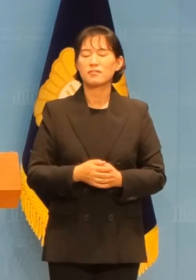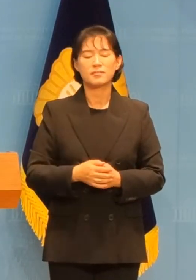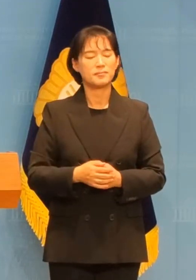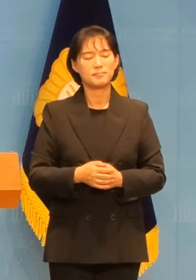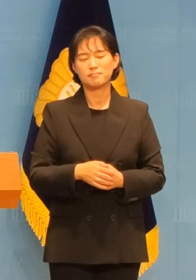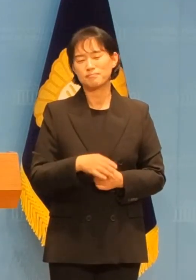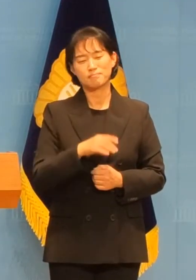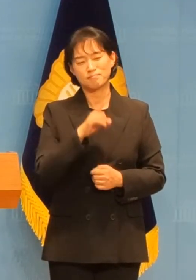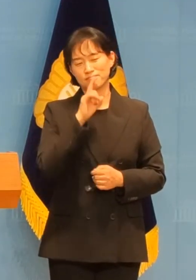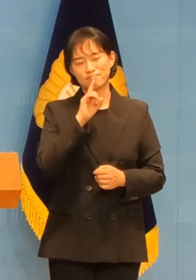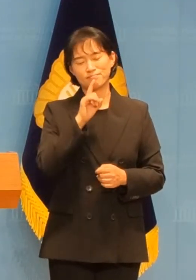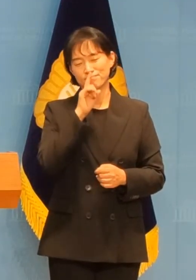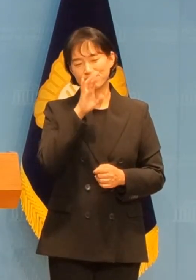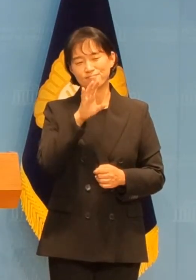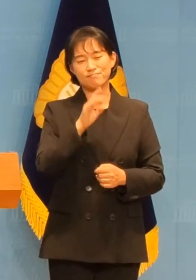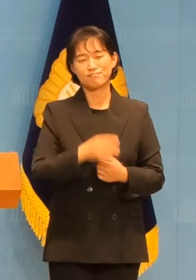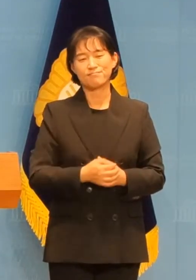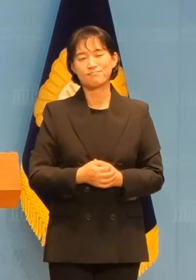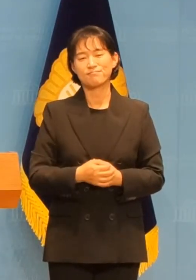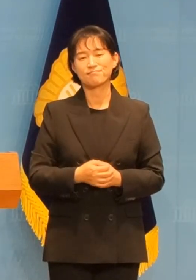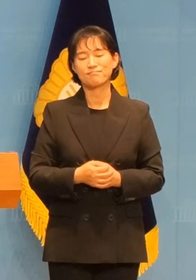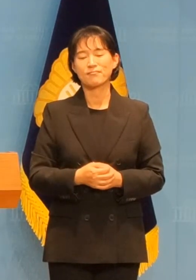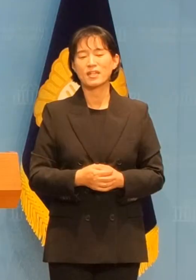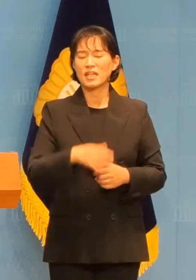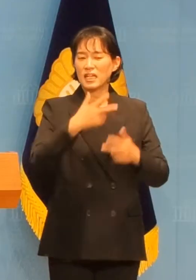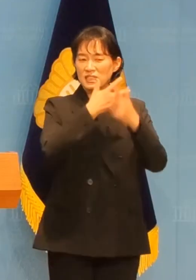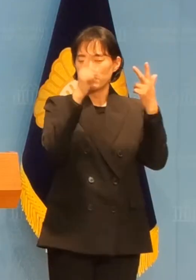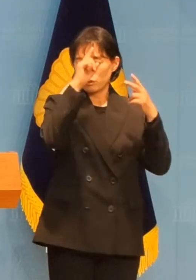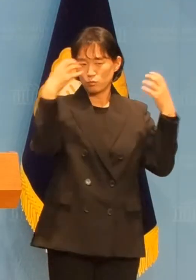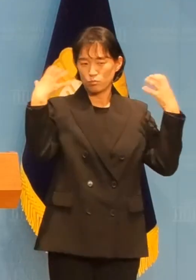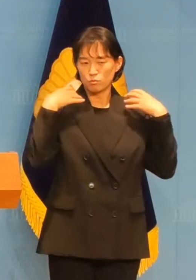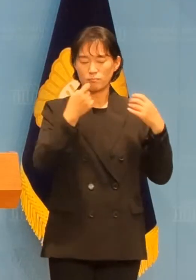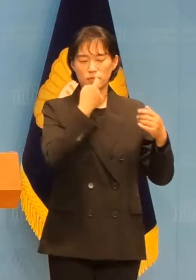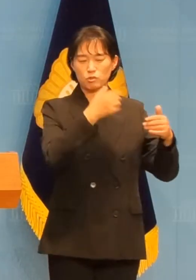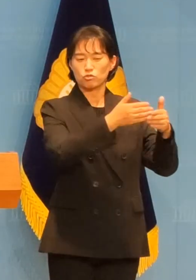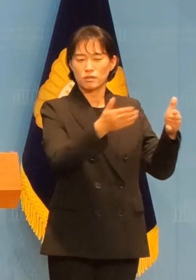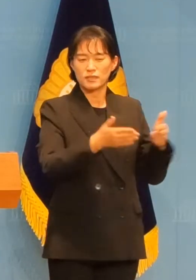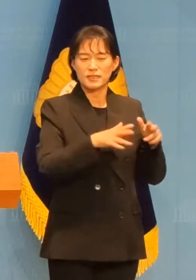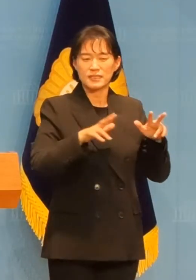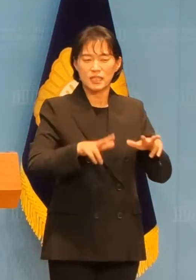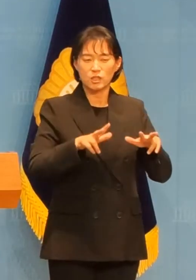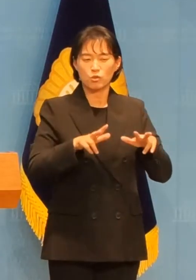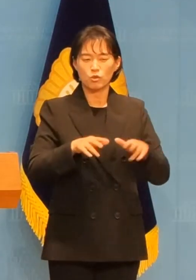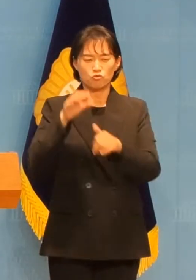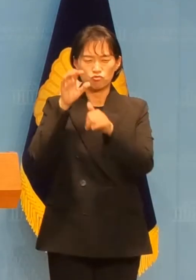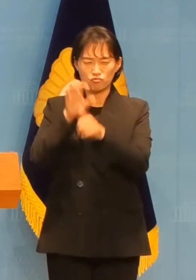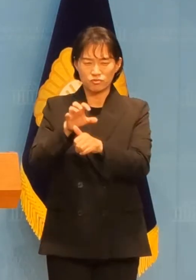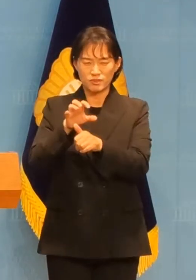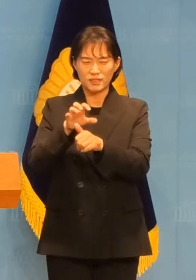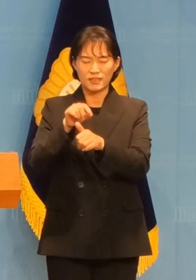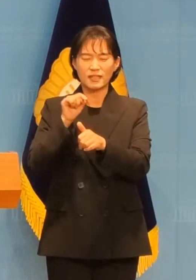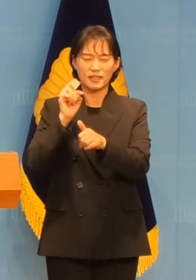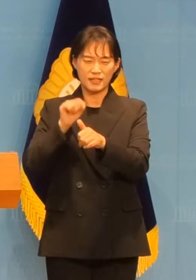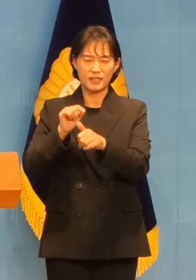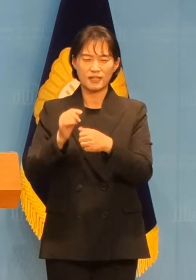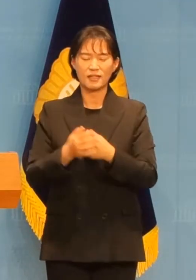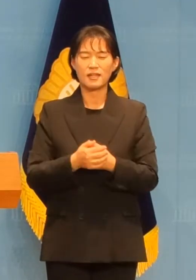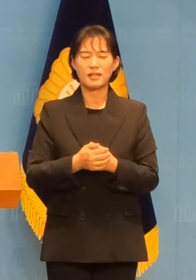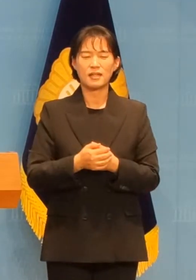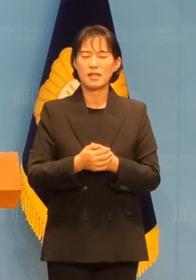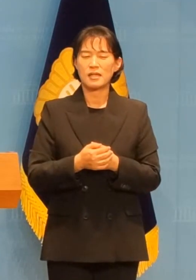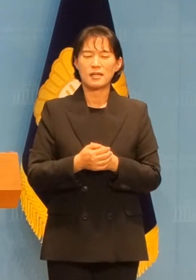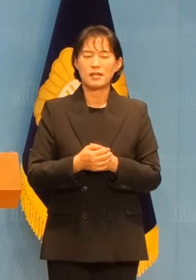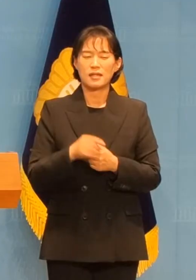있는 것입니까? 이재명 정부와 민주당은 이제라도 규제 일변도의 처방이